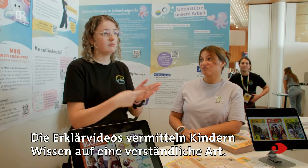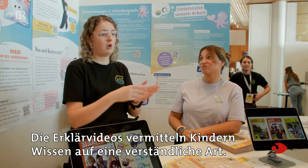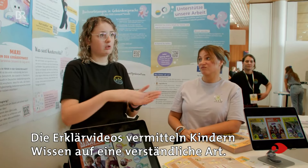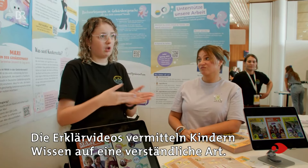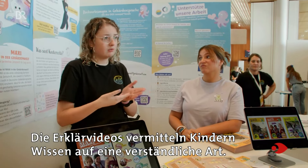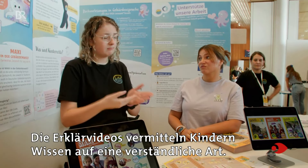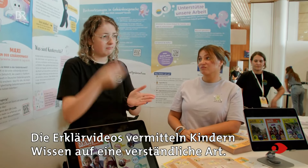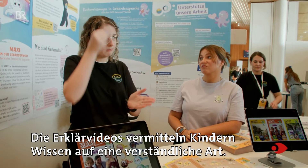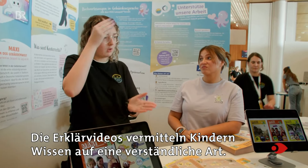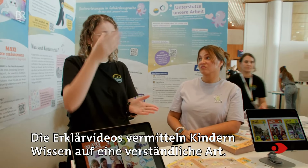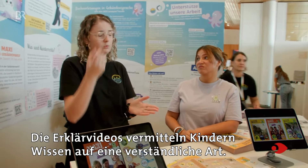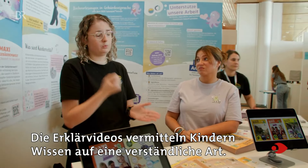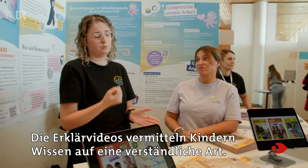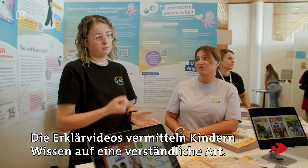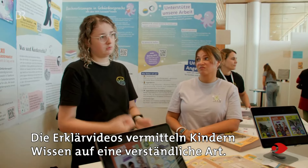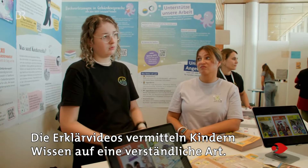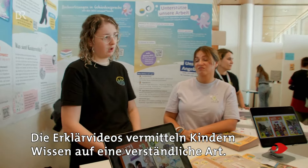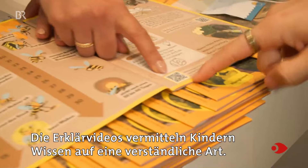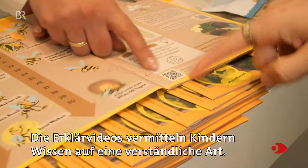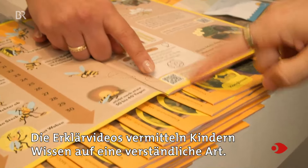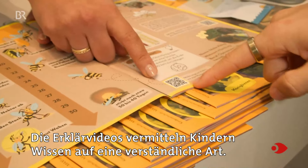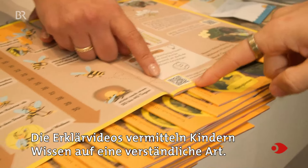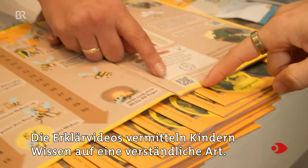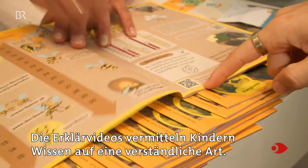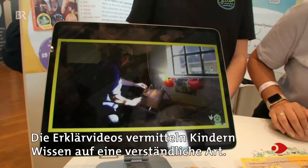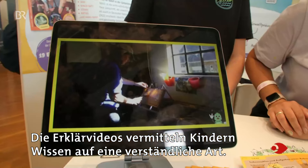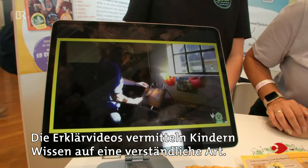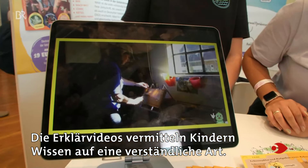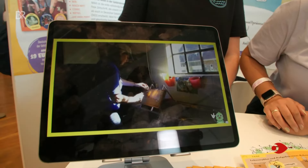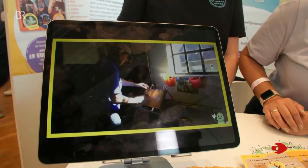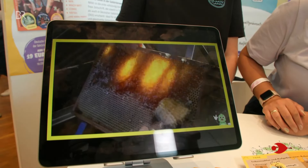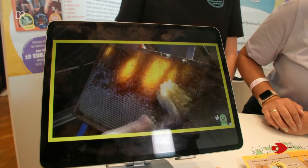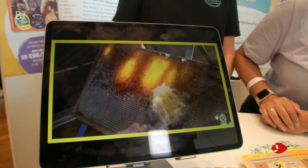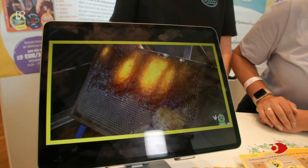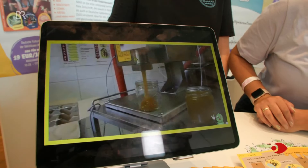Erklärvideos vermitteln Kindern Wissen auf eine verständliche Art.